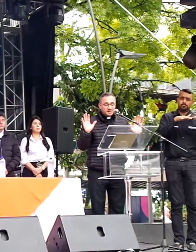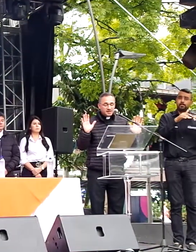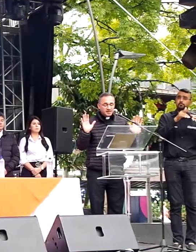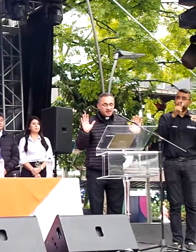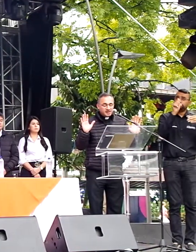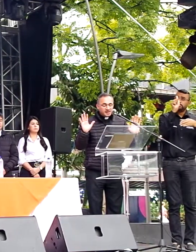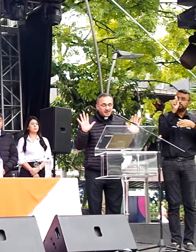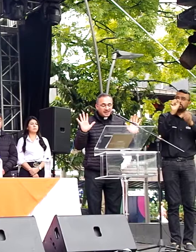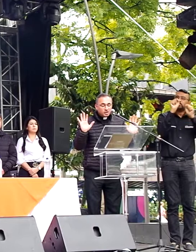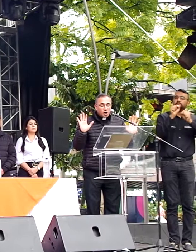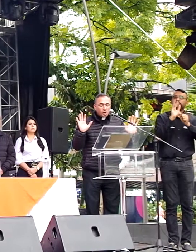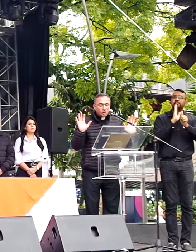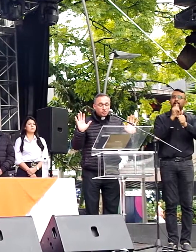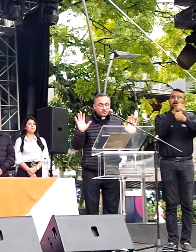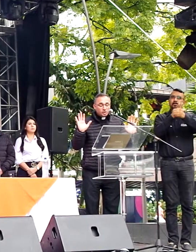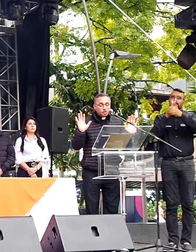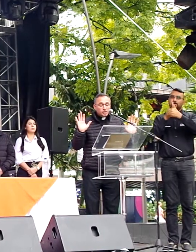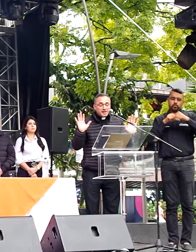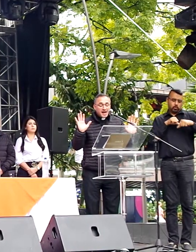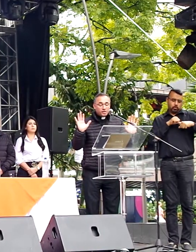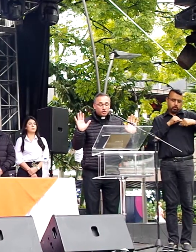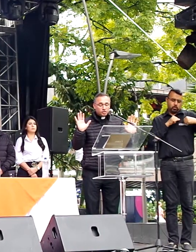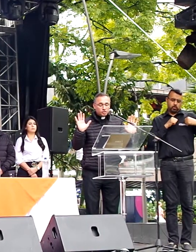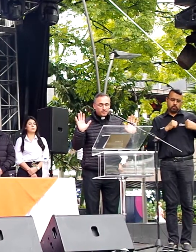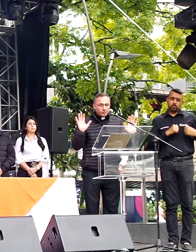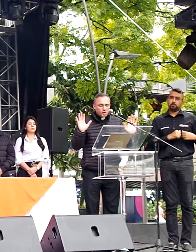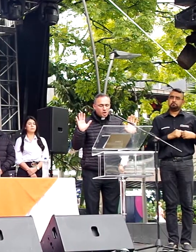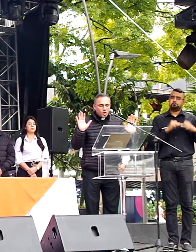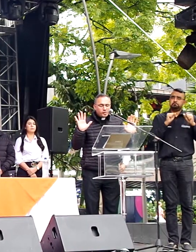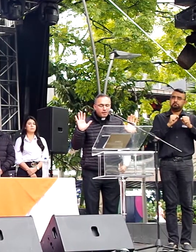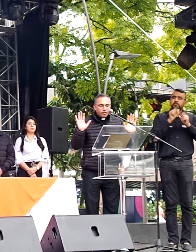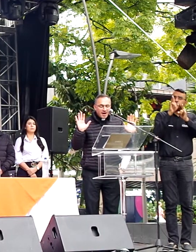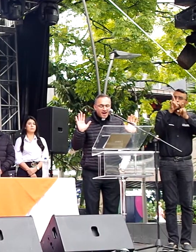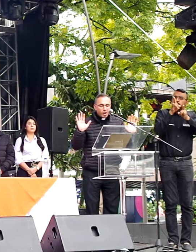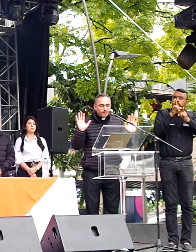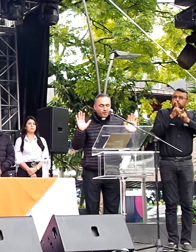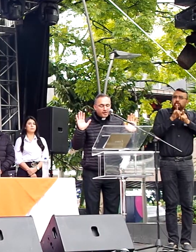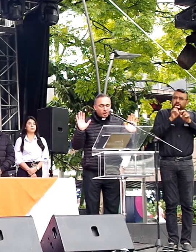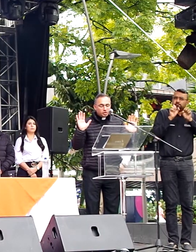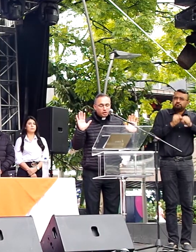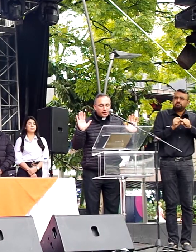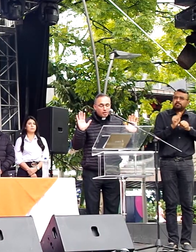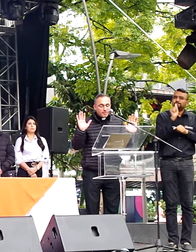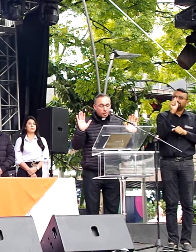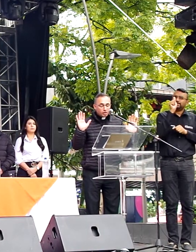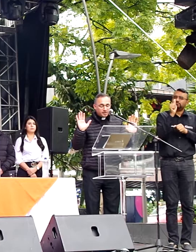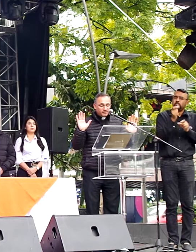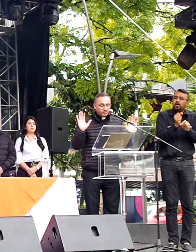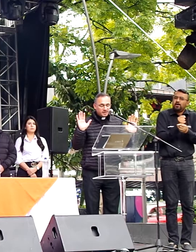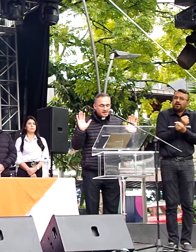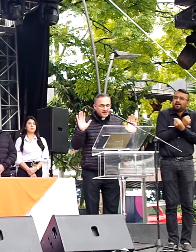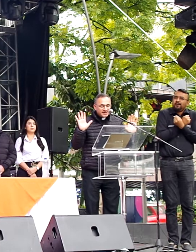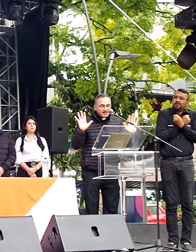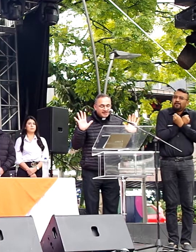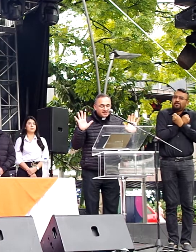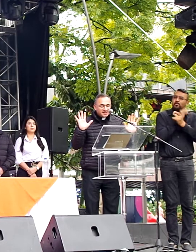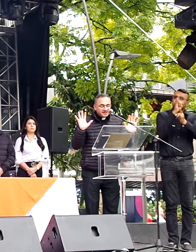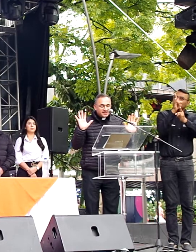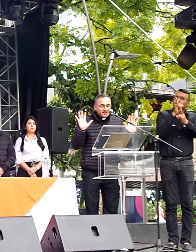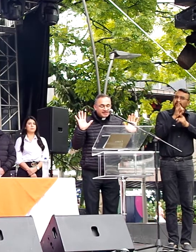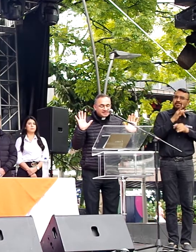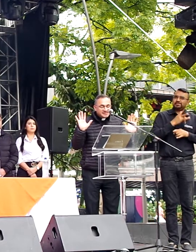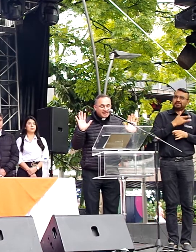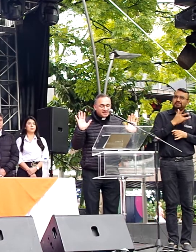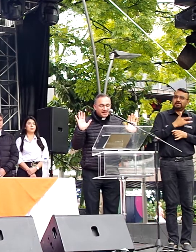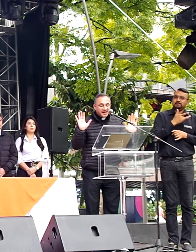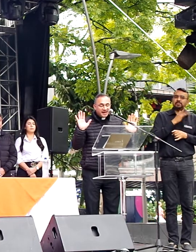corazones de todos nuestros ciudadanos con el fuego poderoso de tu amor